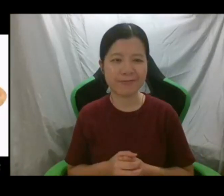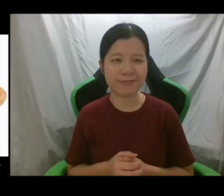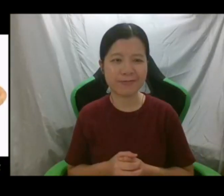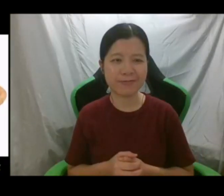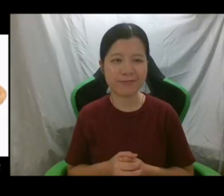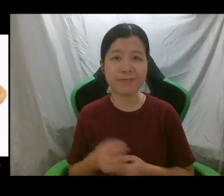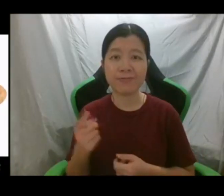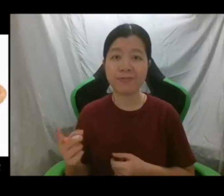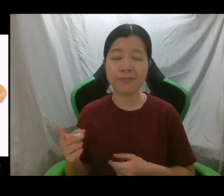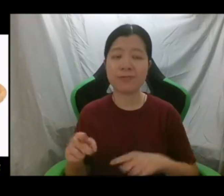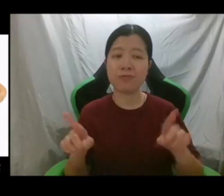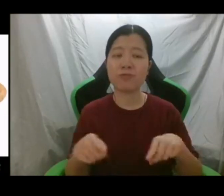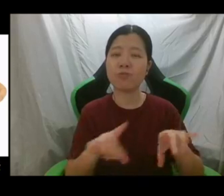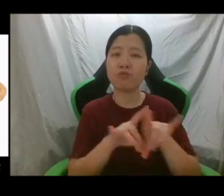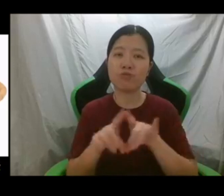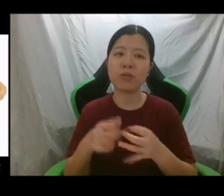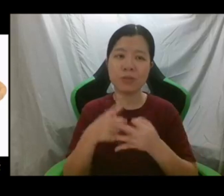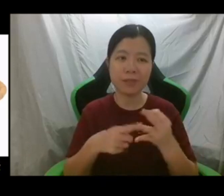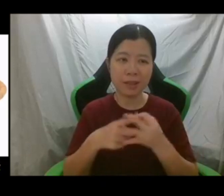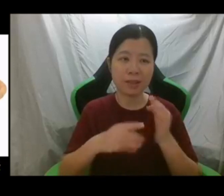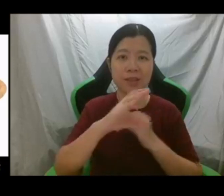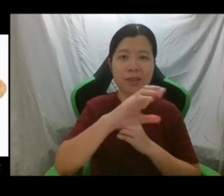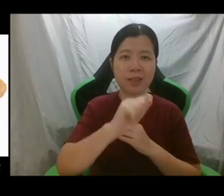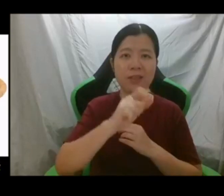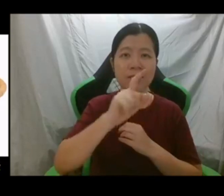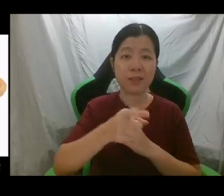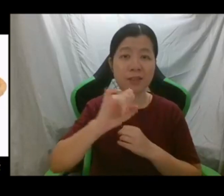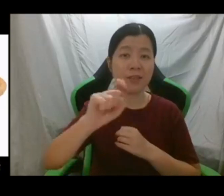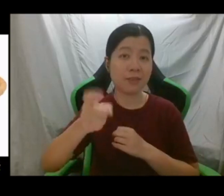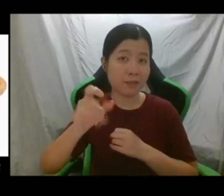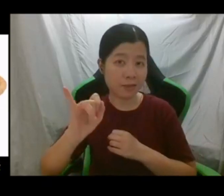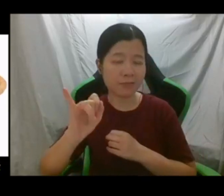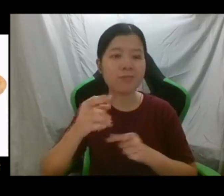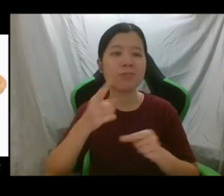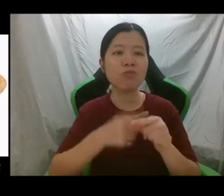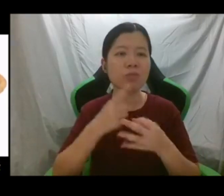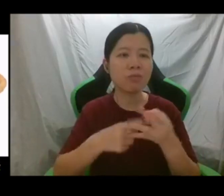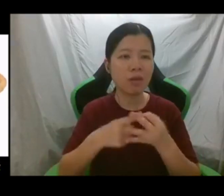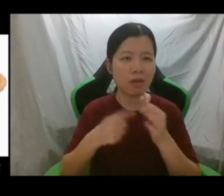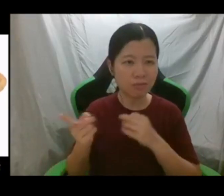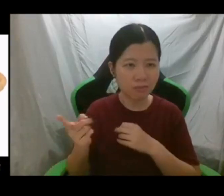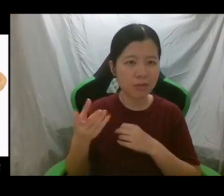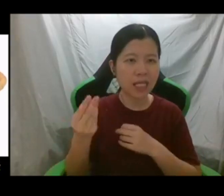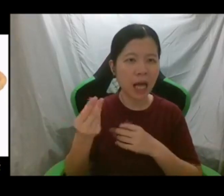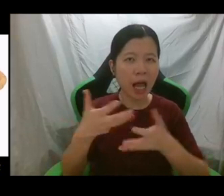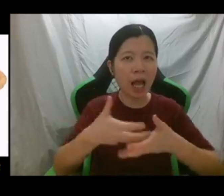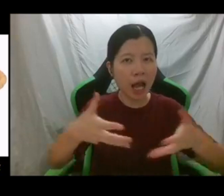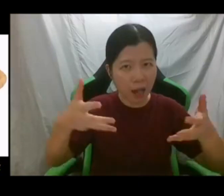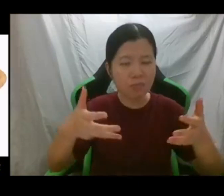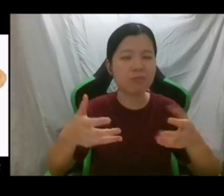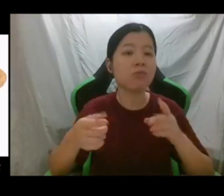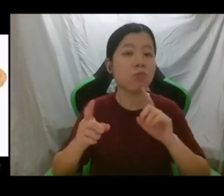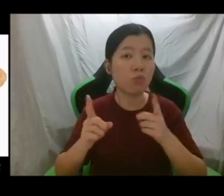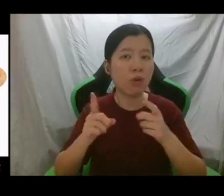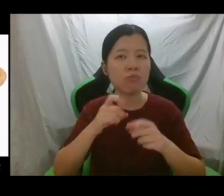呢件樂器叫做 Kashishi， 中文可以叫佢做沙欖，亦都有人叫佢